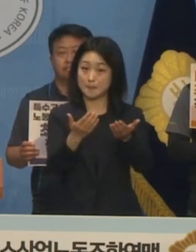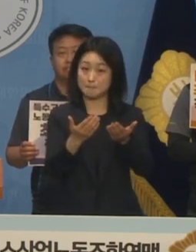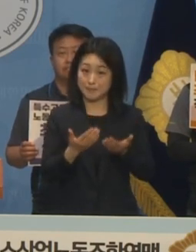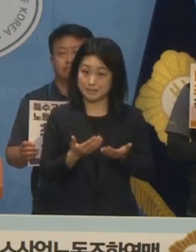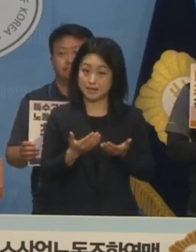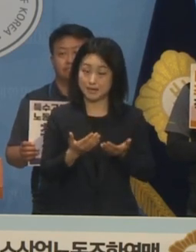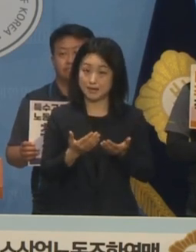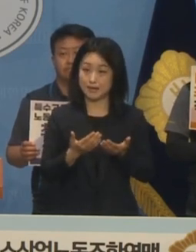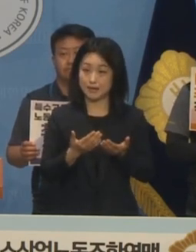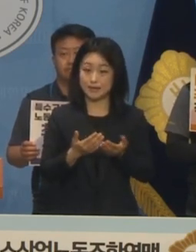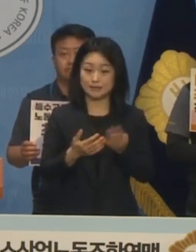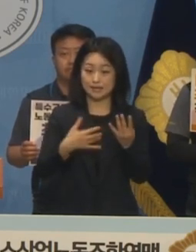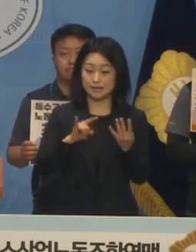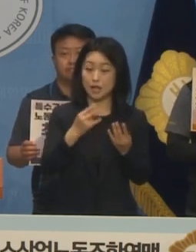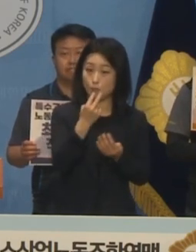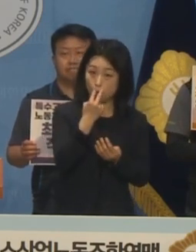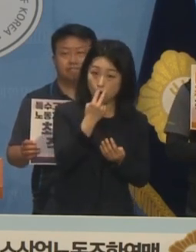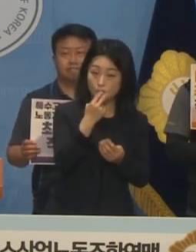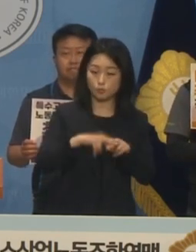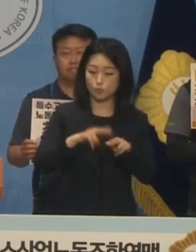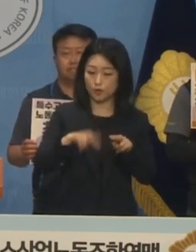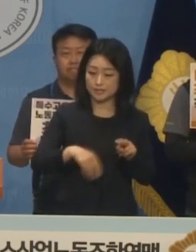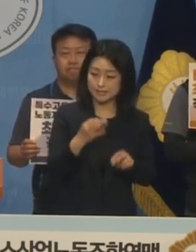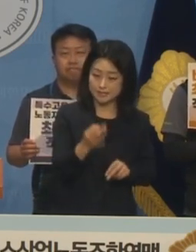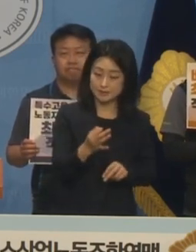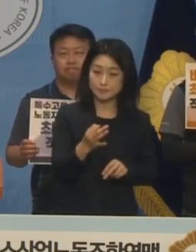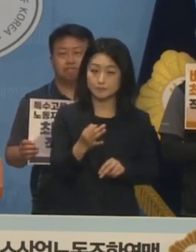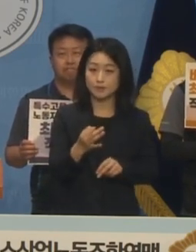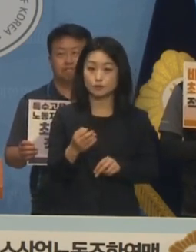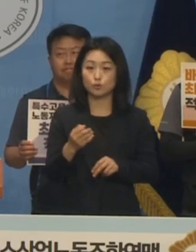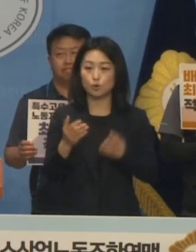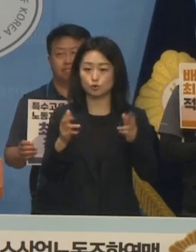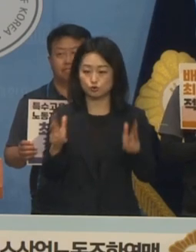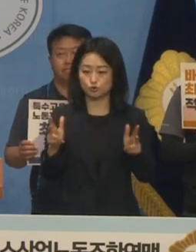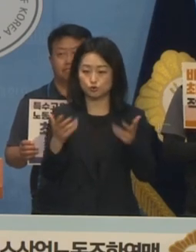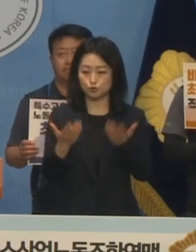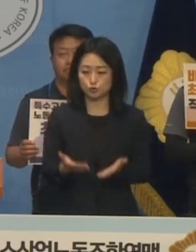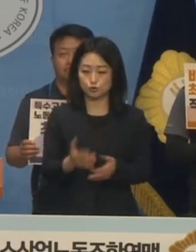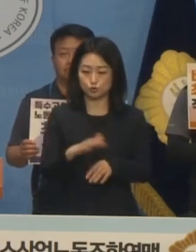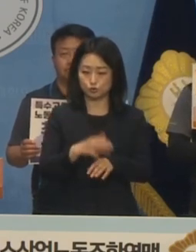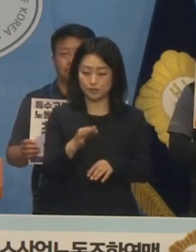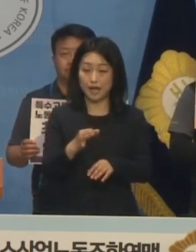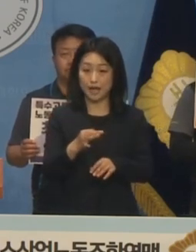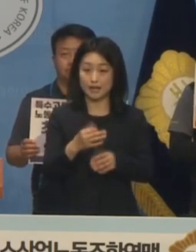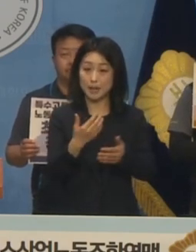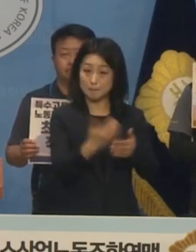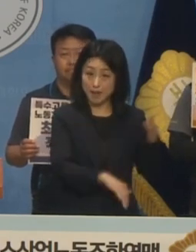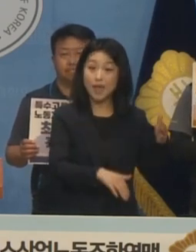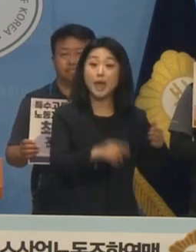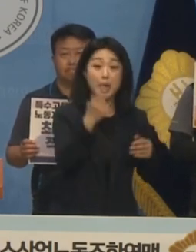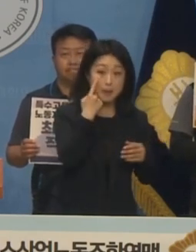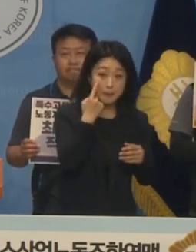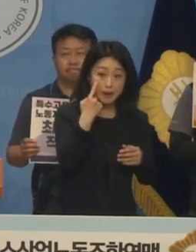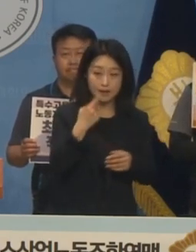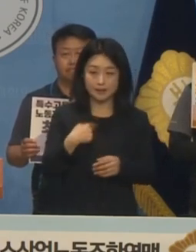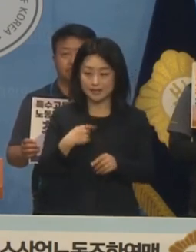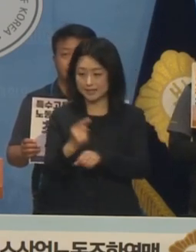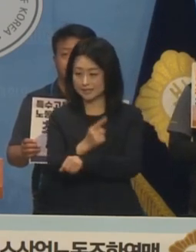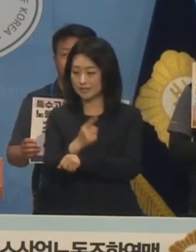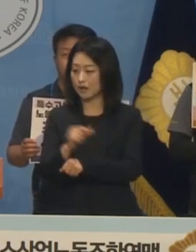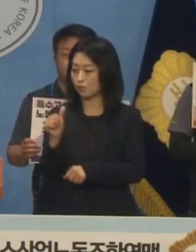지역에 나가 야외 홍보도 합니다. 이 시간들을 다 합치면 주 40시간 이상을 꼬박 재능 교육에만 일하고